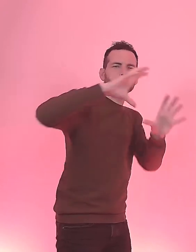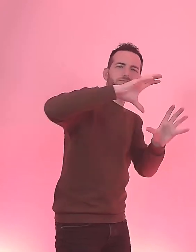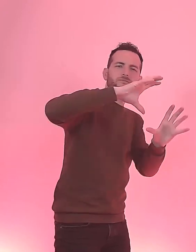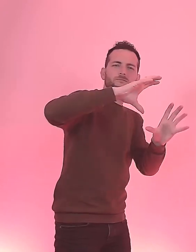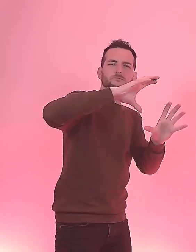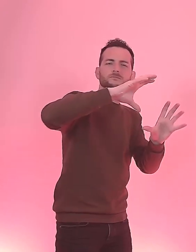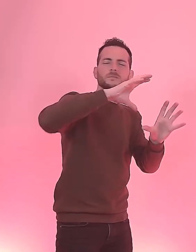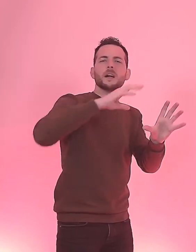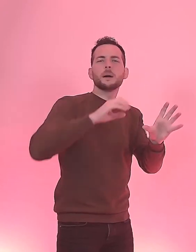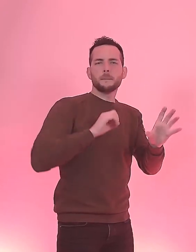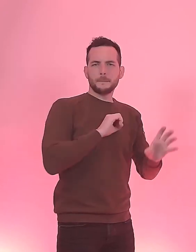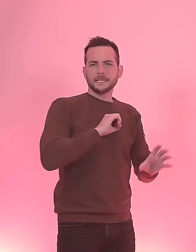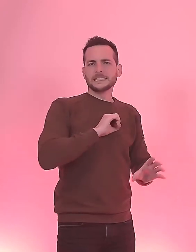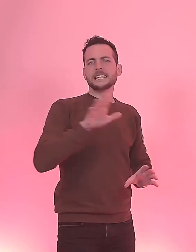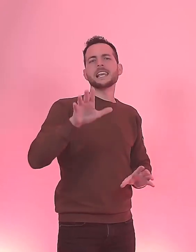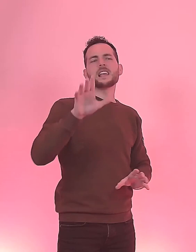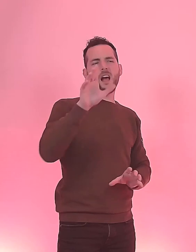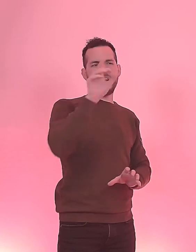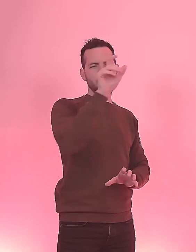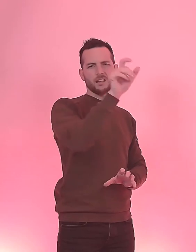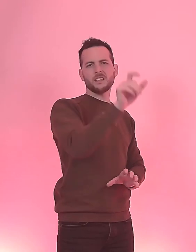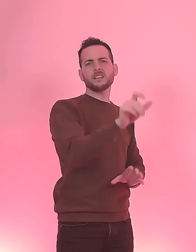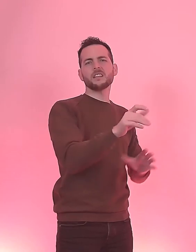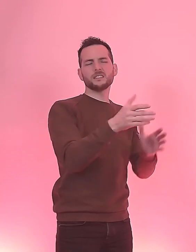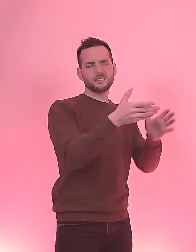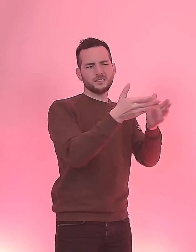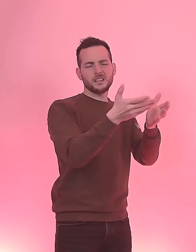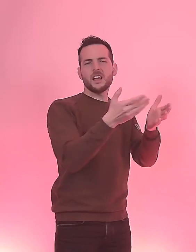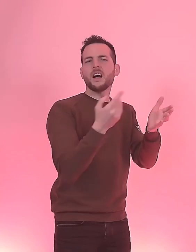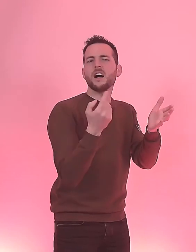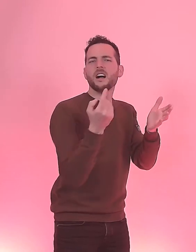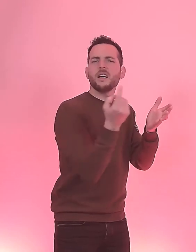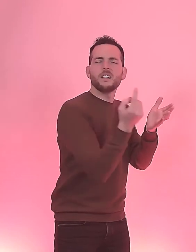zij en